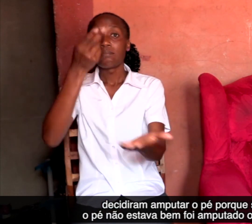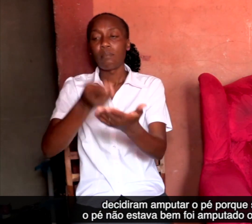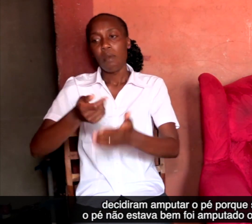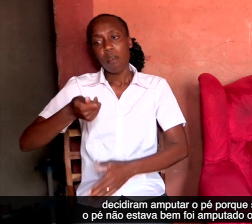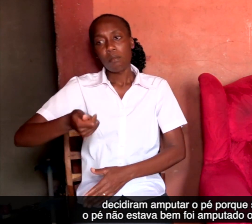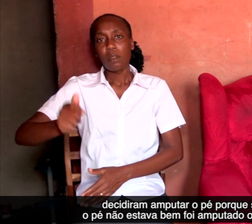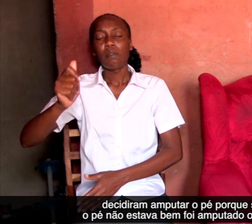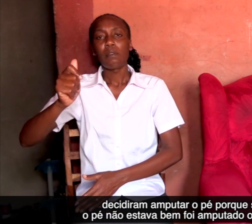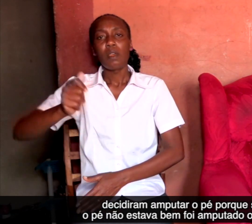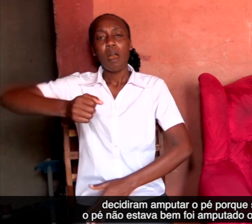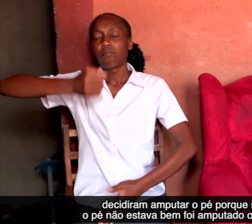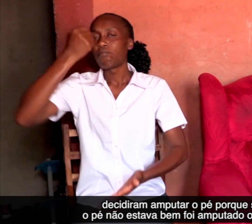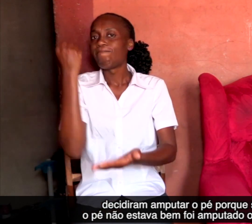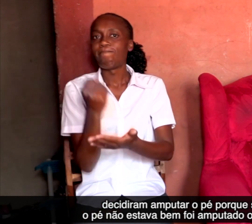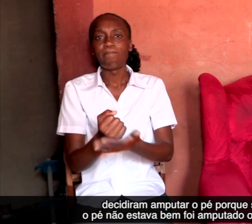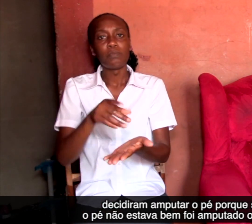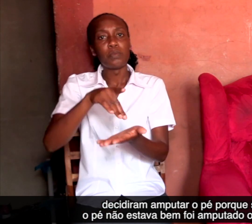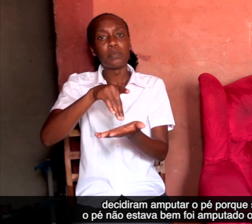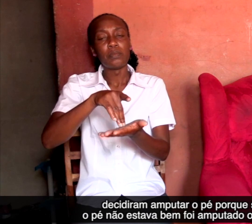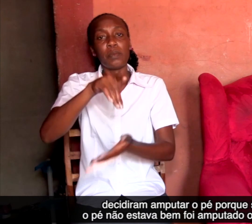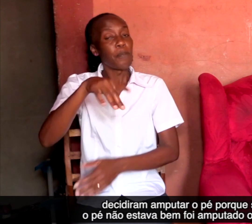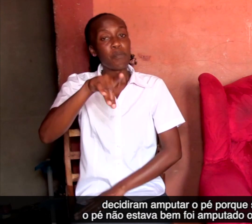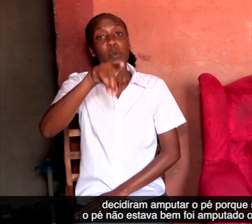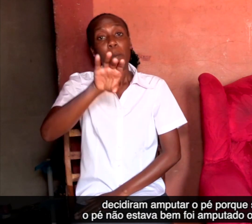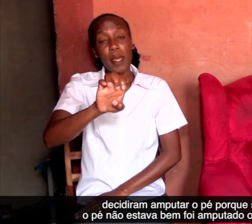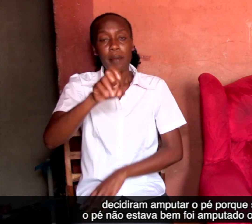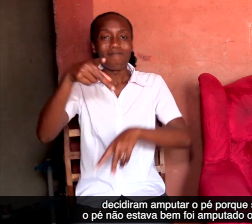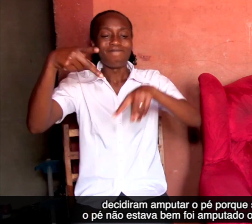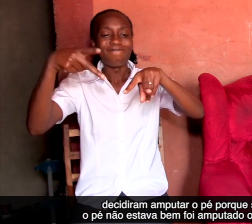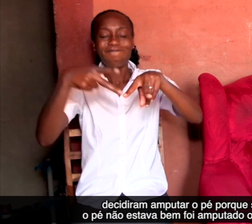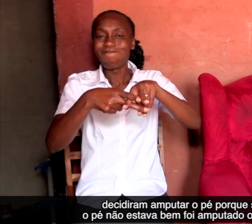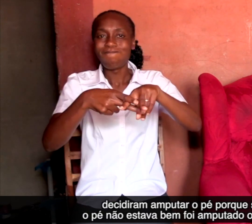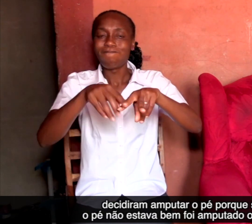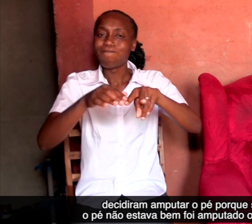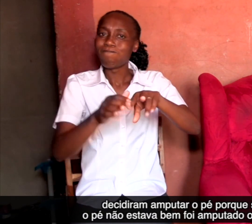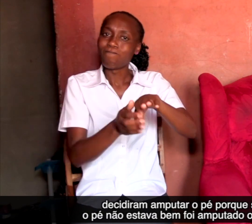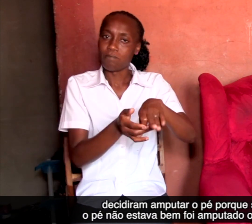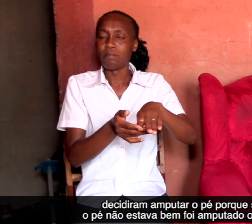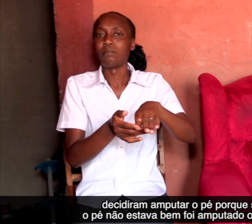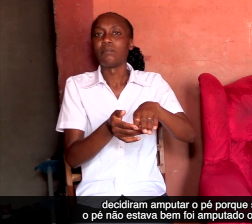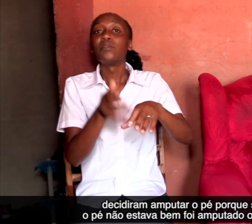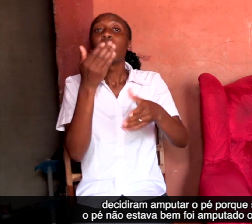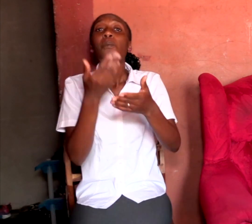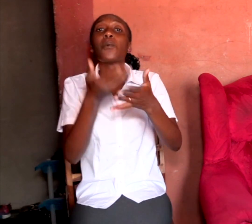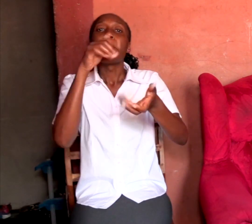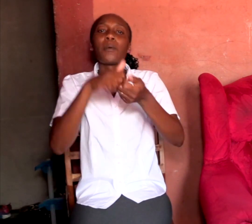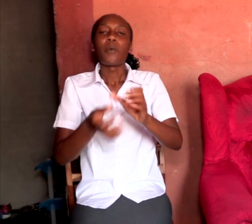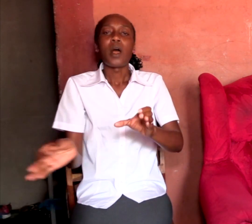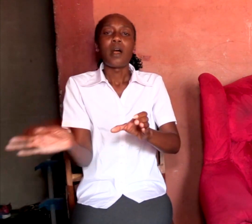o pé. Disseram que não vale a pena ficar com esse pé porque já não está bem. Então amputaram o pé por causa do diabetes.